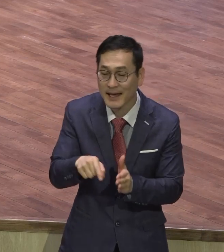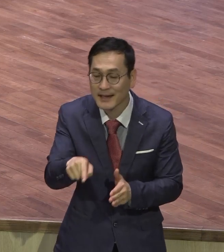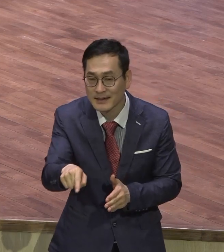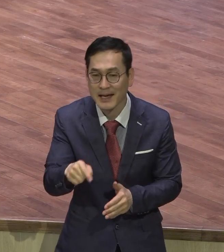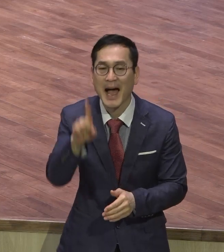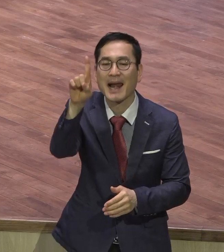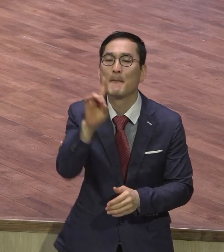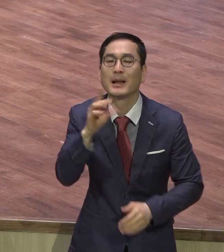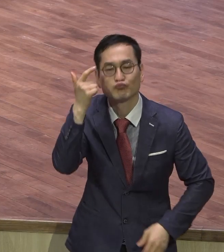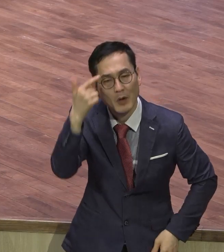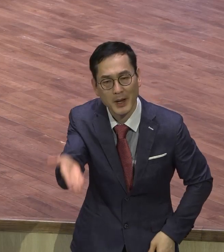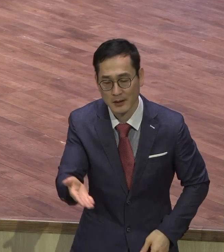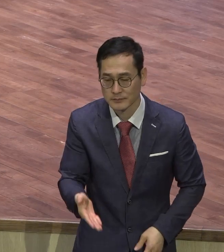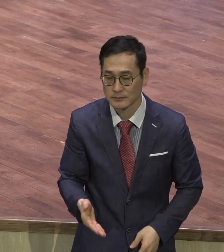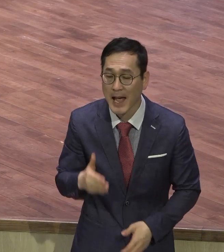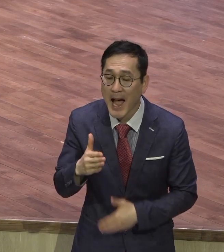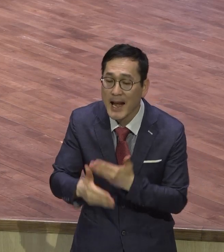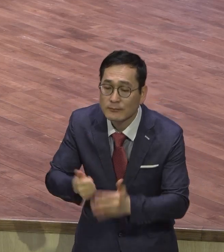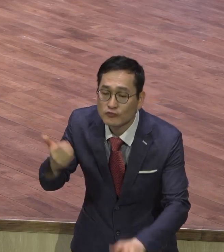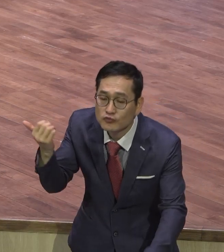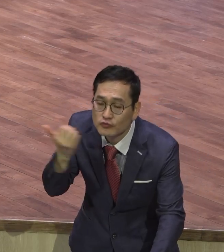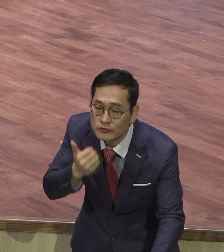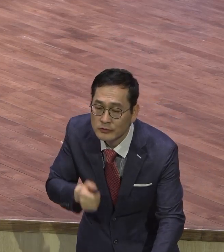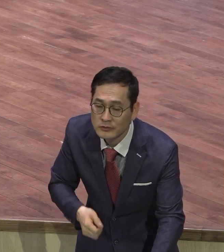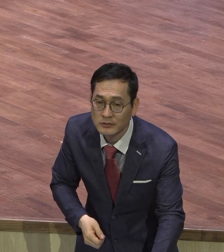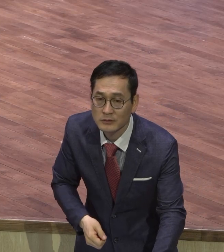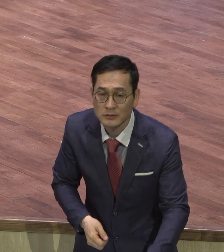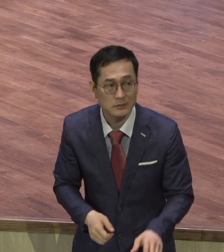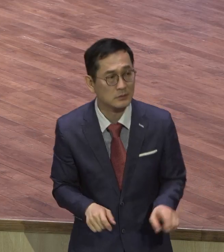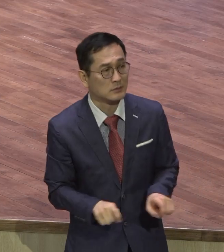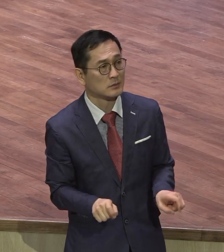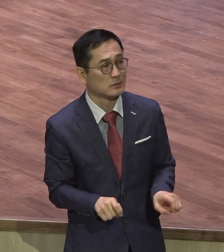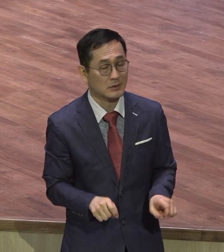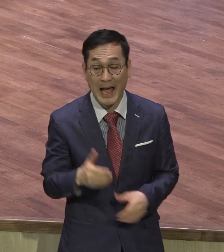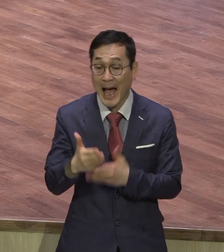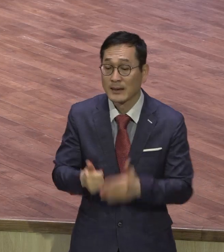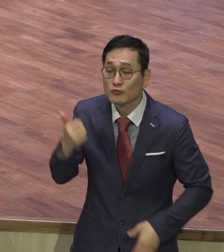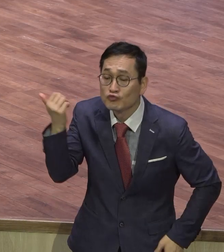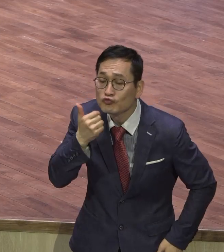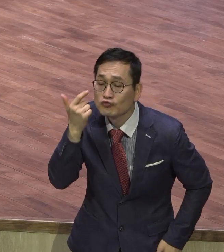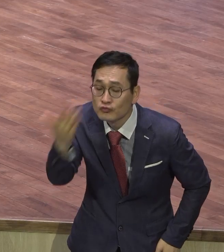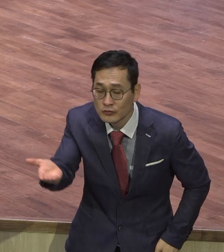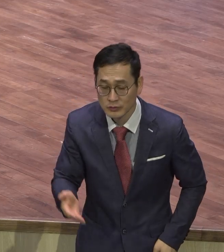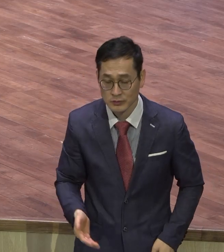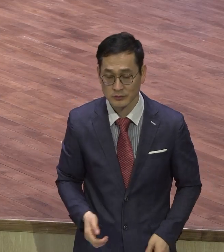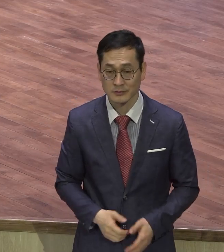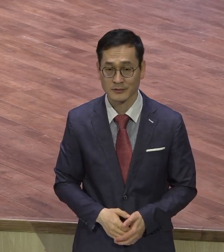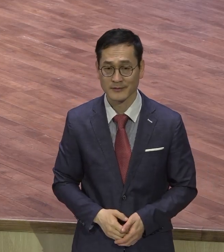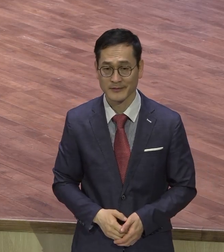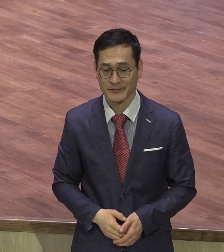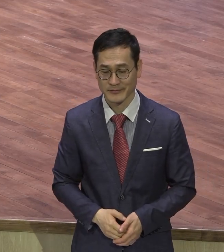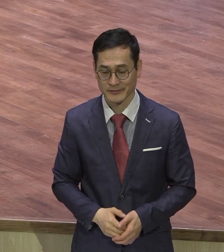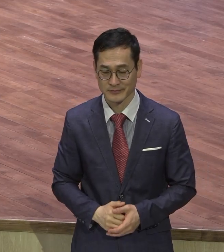누구요? 그 교인들이 얼어가요. 말을 못해. 하나님이 누구요? 이러니까